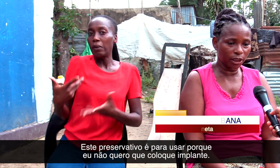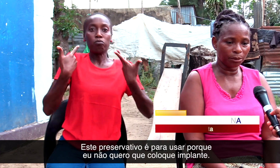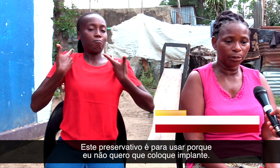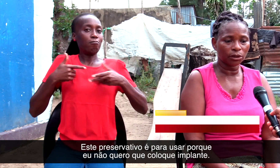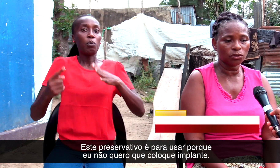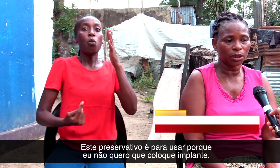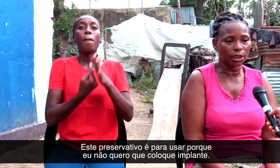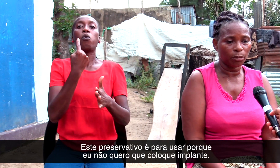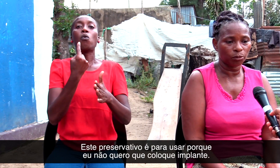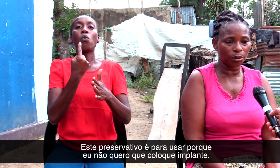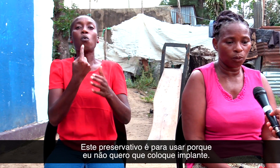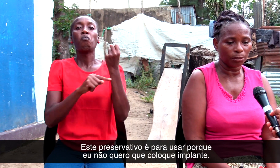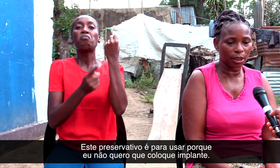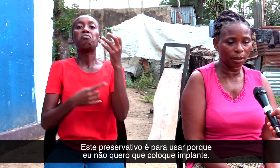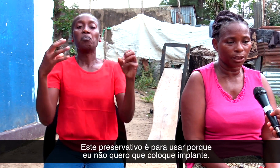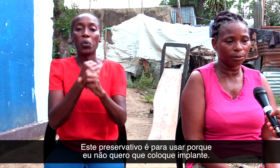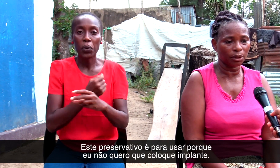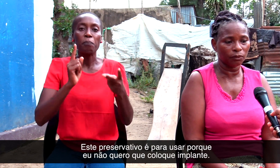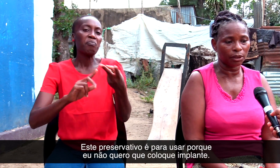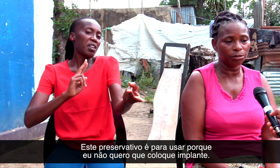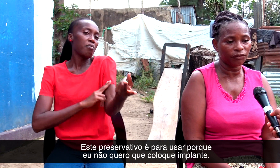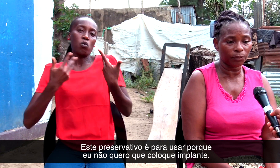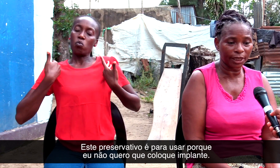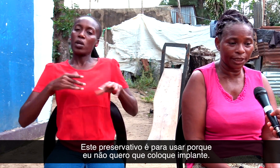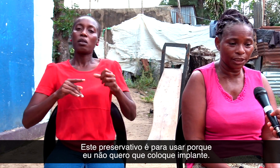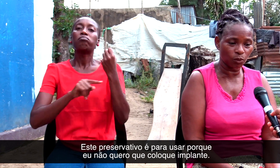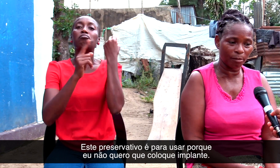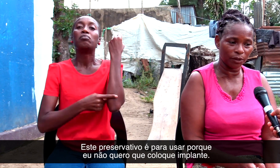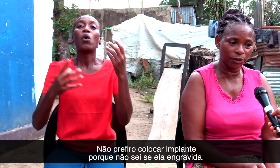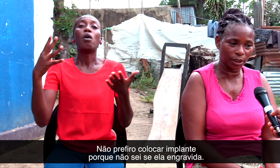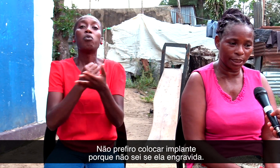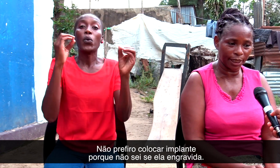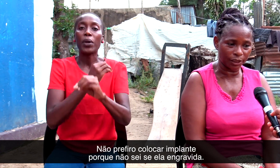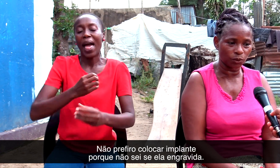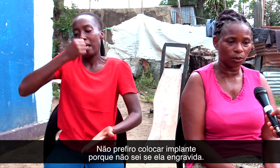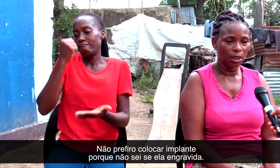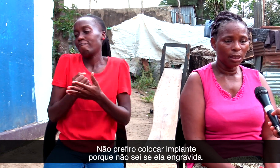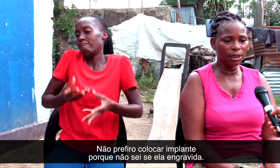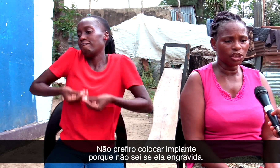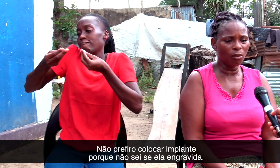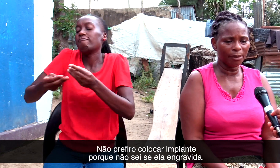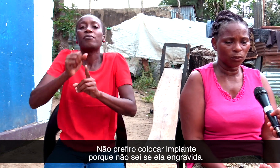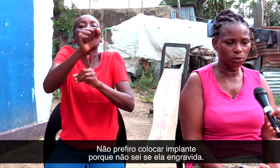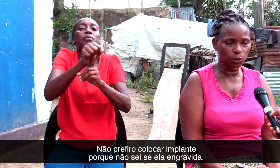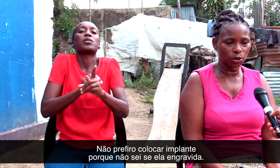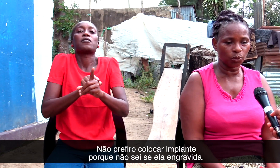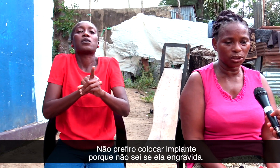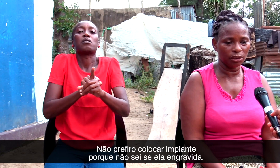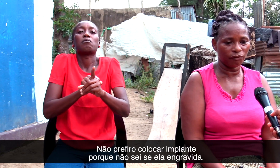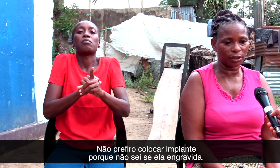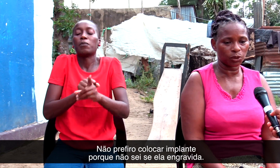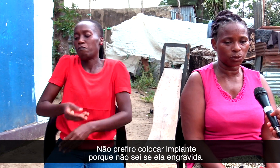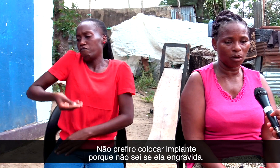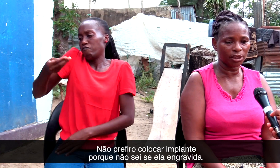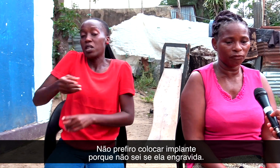Este preservativo é para usar porque eu não quero que ela pique injeção ou coloque implante. Não prefiro colocar implante porque não sei se